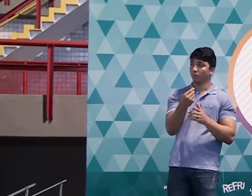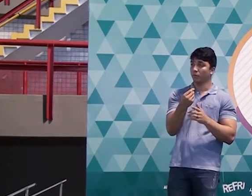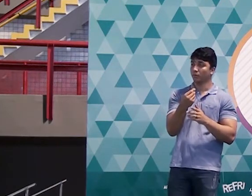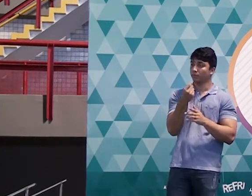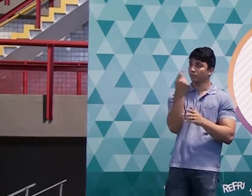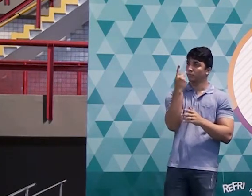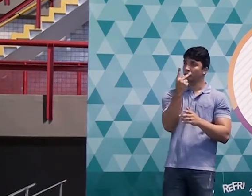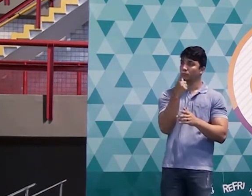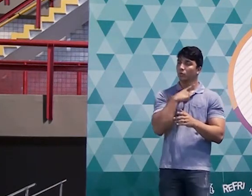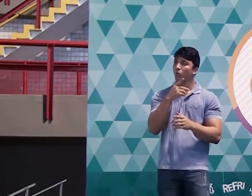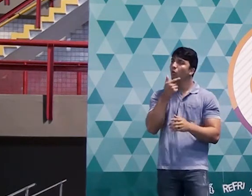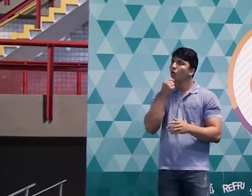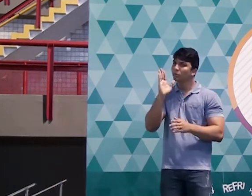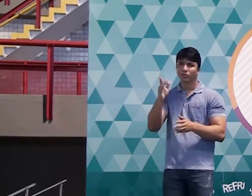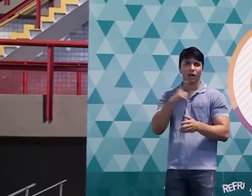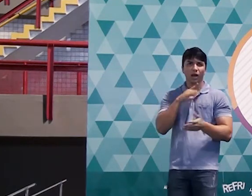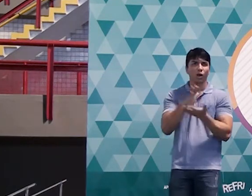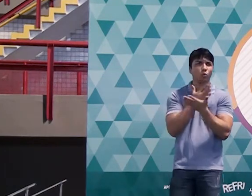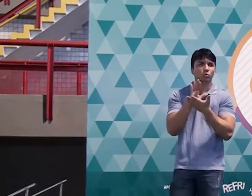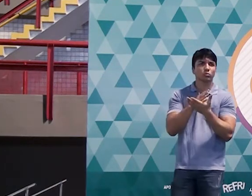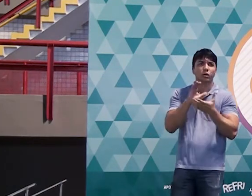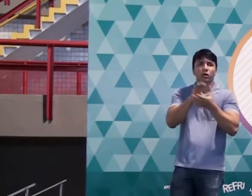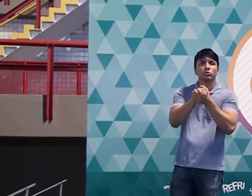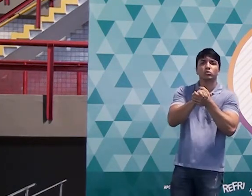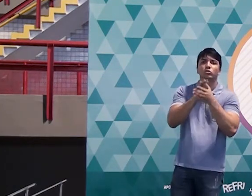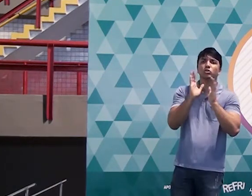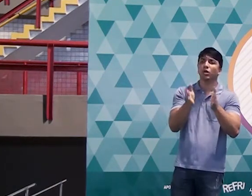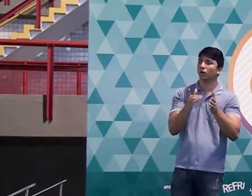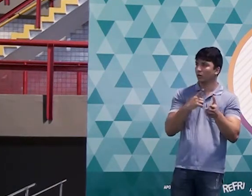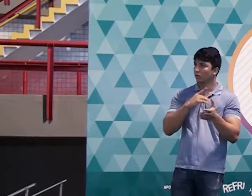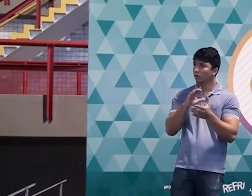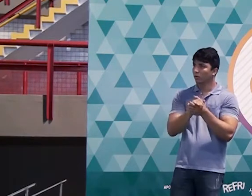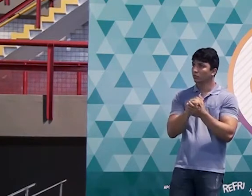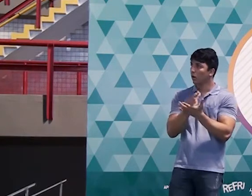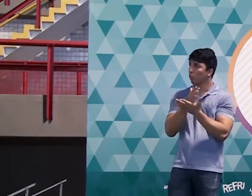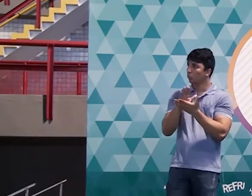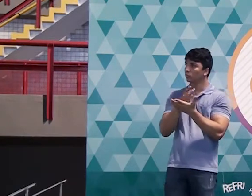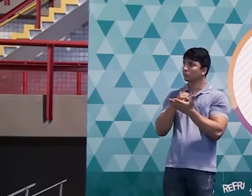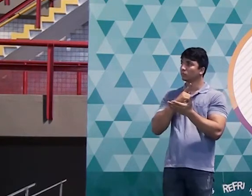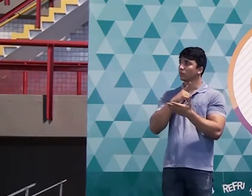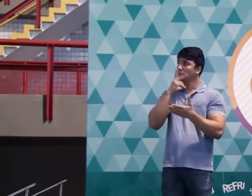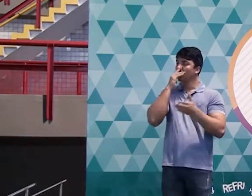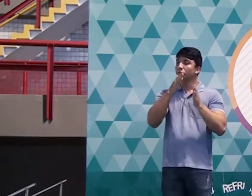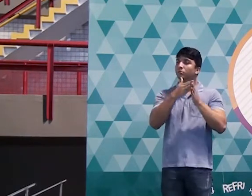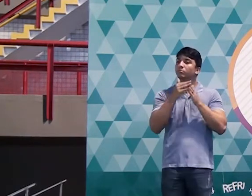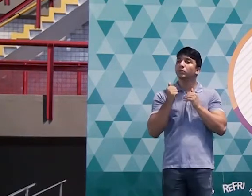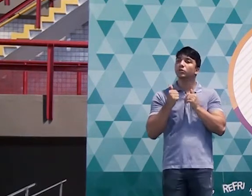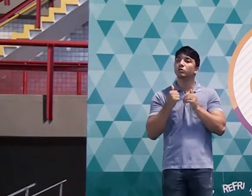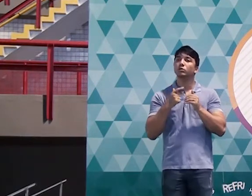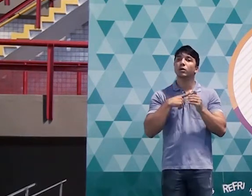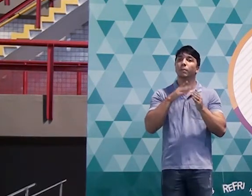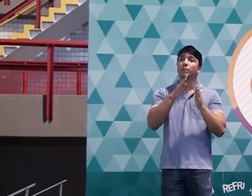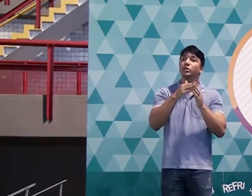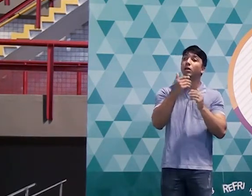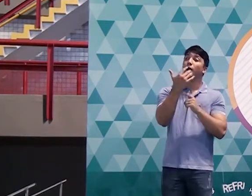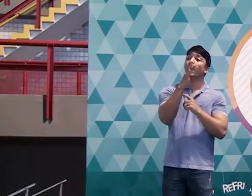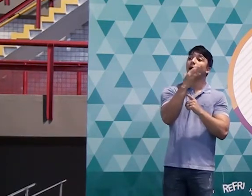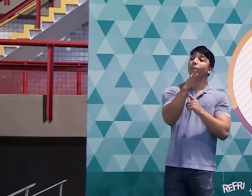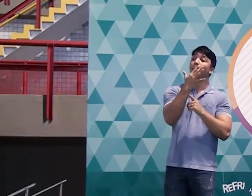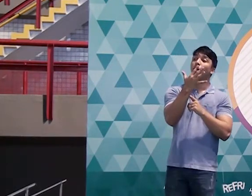que já casou, como era o nome que se dava quando você pediu uma pessoa em casamento? Eu queria pedir a